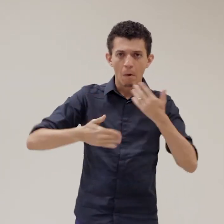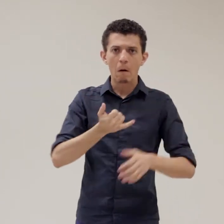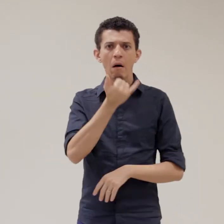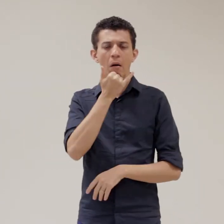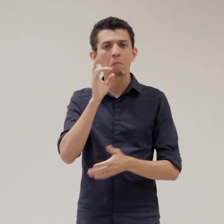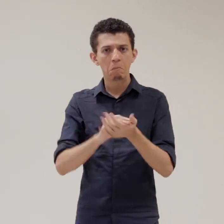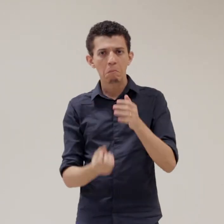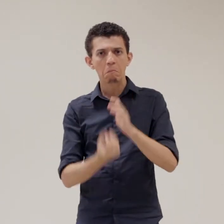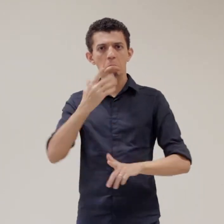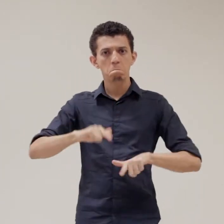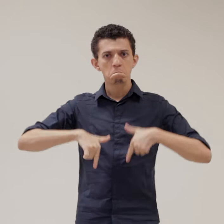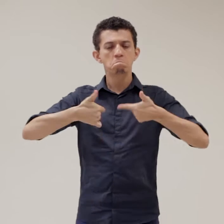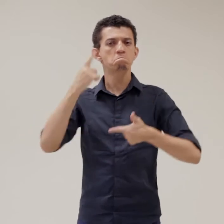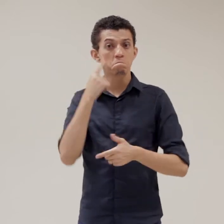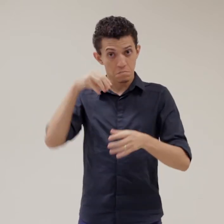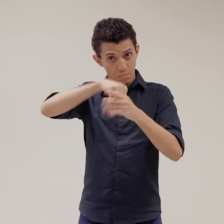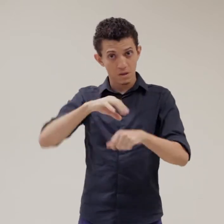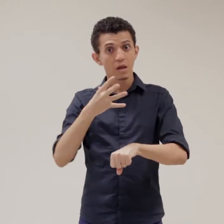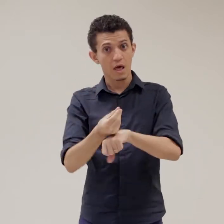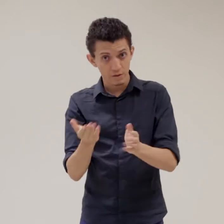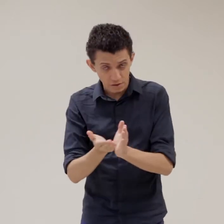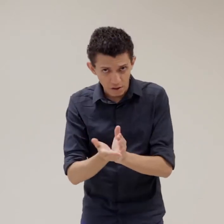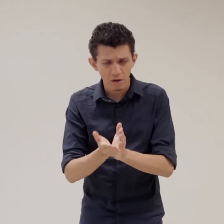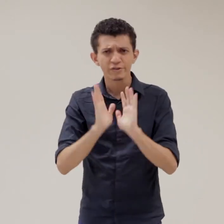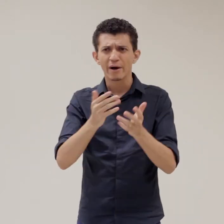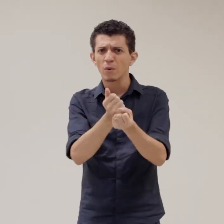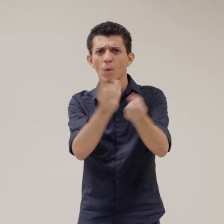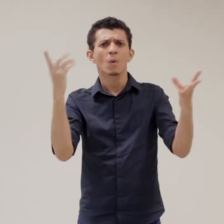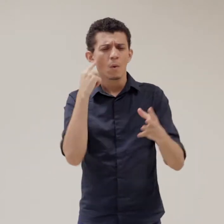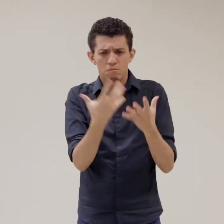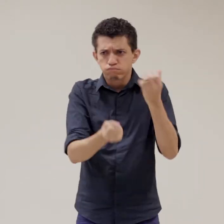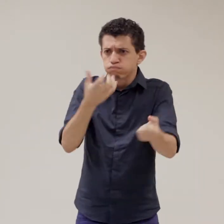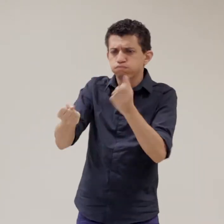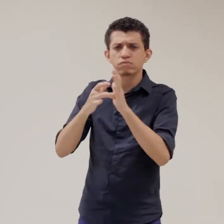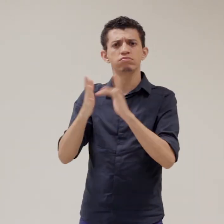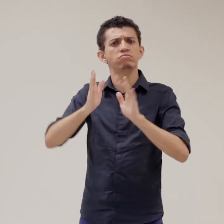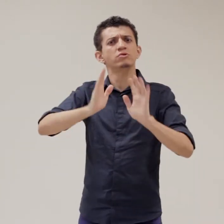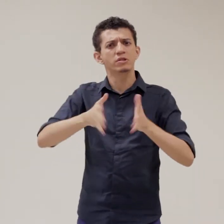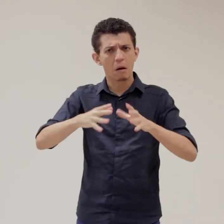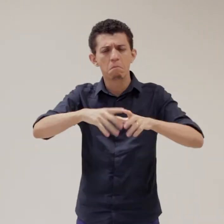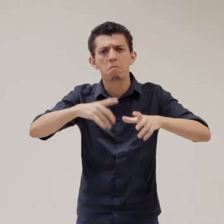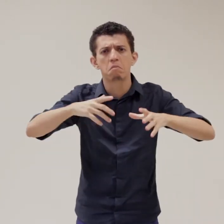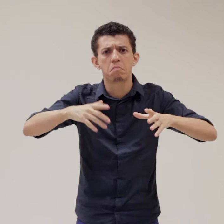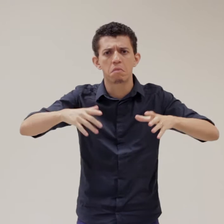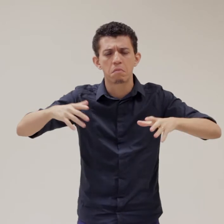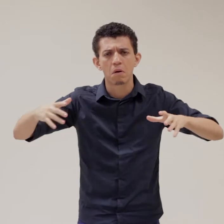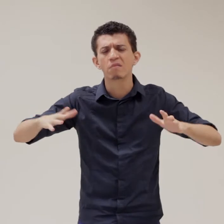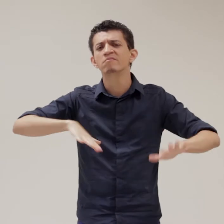durante mais de 20 anos, alcançou dezenas de deficientes auditivos para o Senhor. Com o tempo, aquele grupo acabou